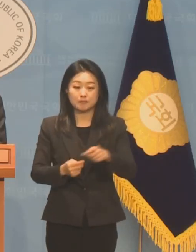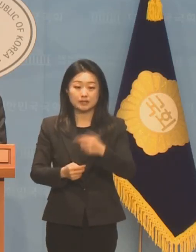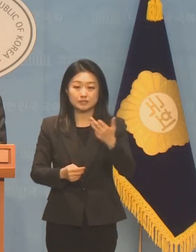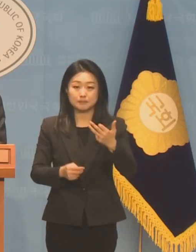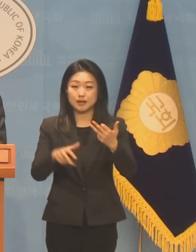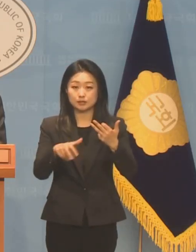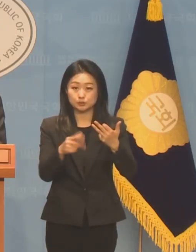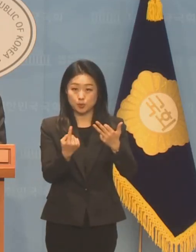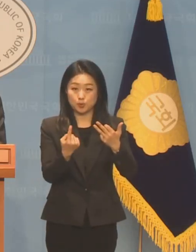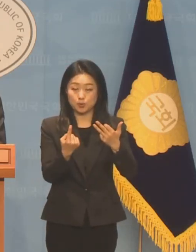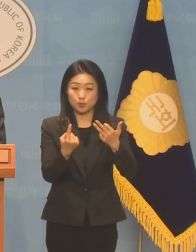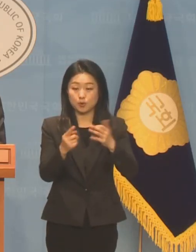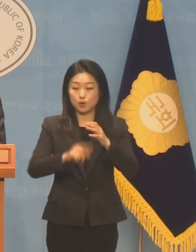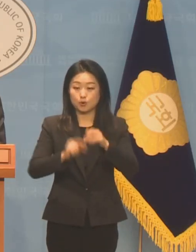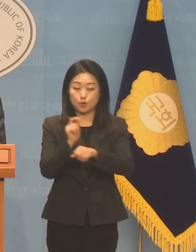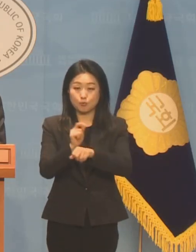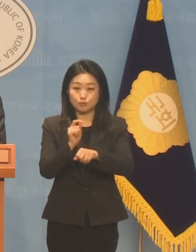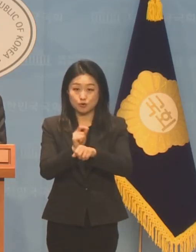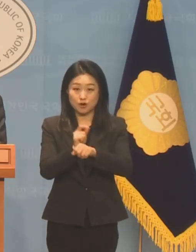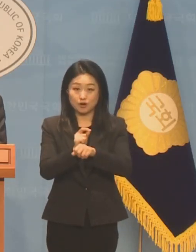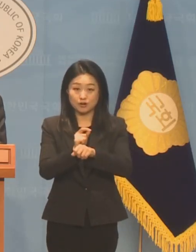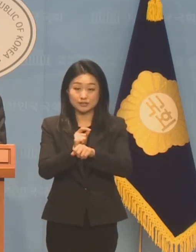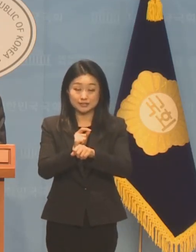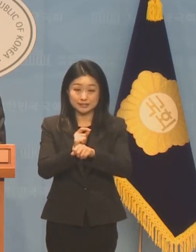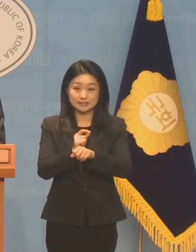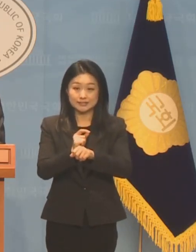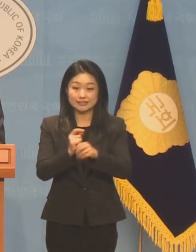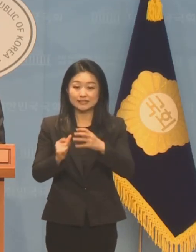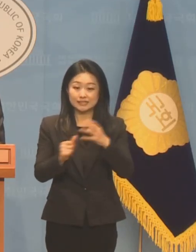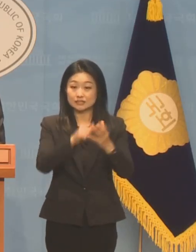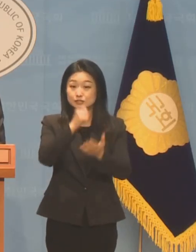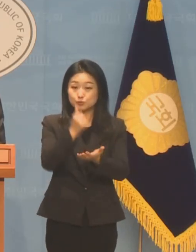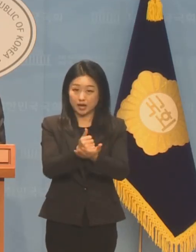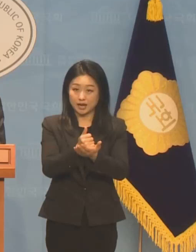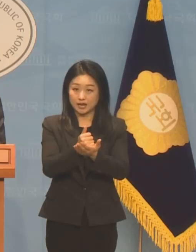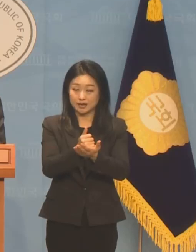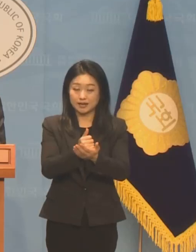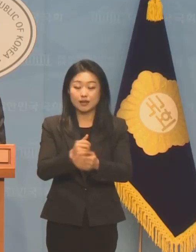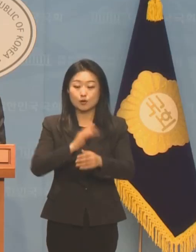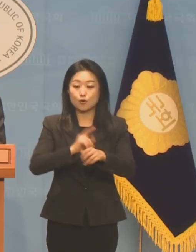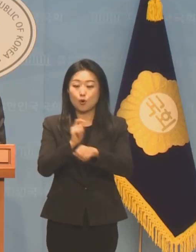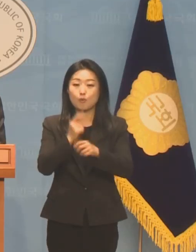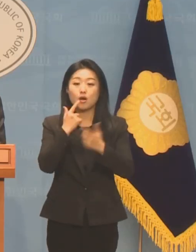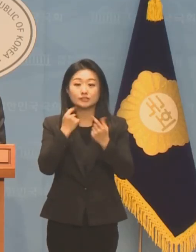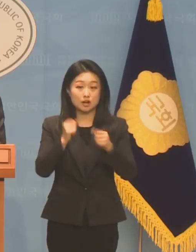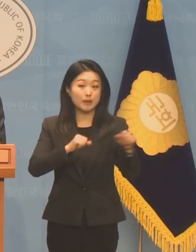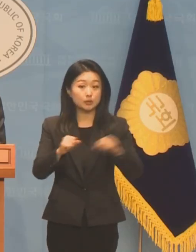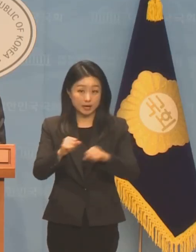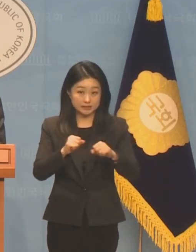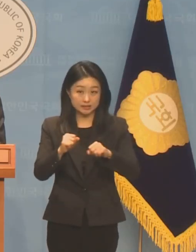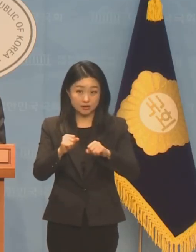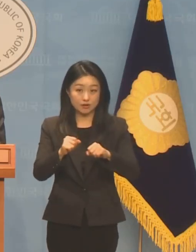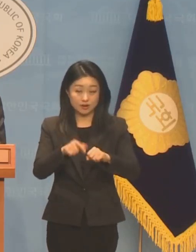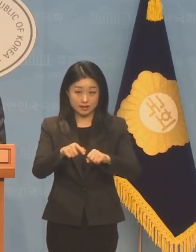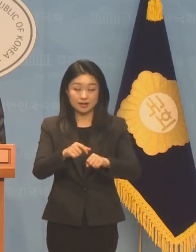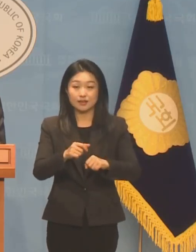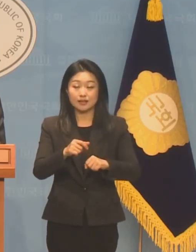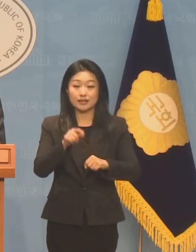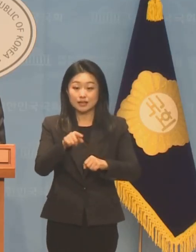제118조 공무원 사칭죄에 따르면 공무원의 자격을 사칭하여 그 직권을 행사한